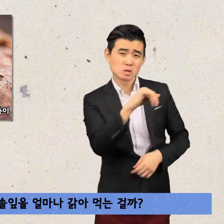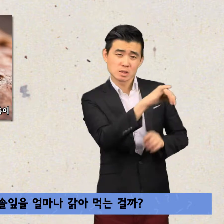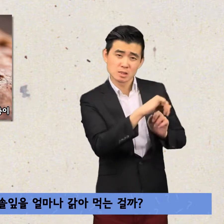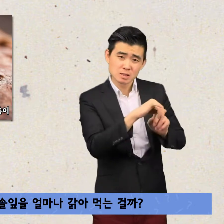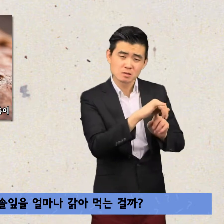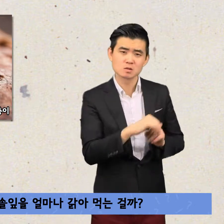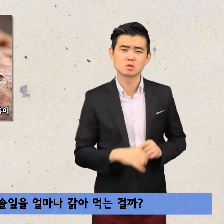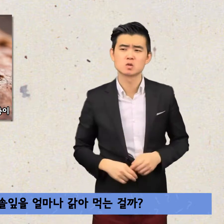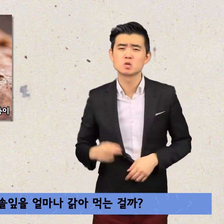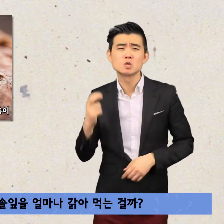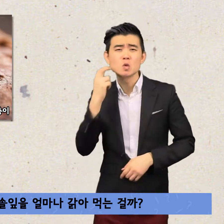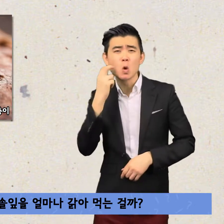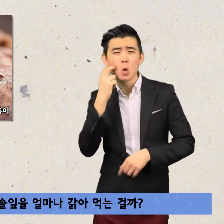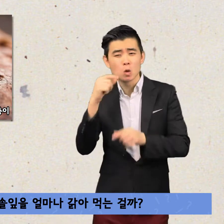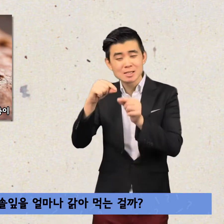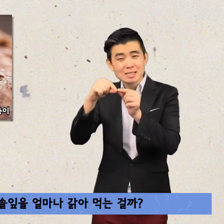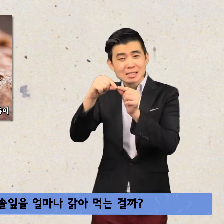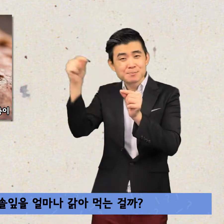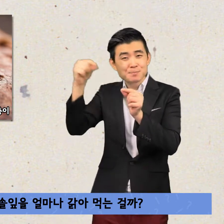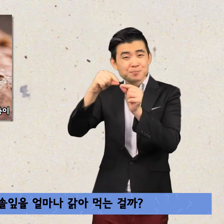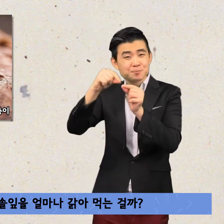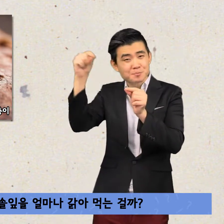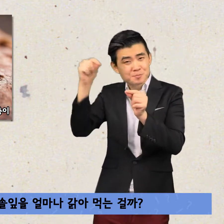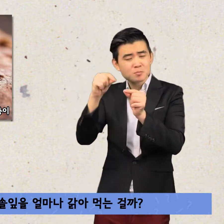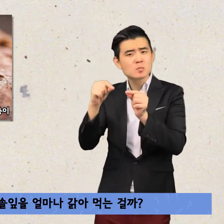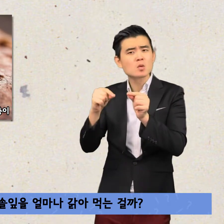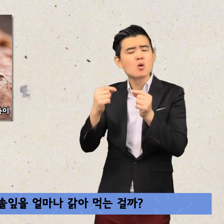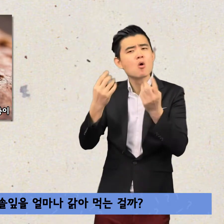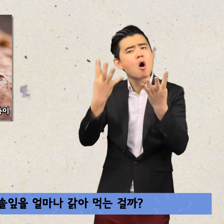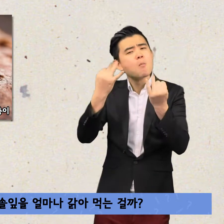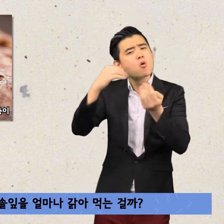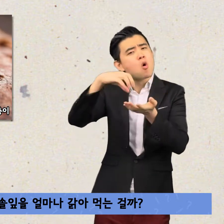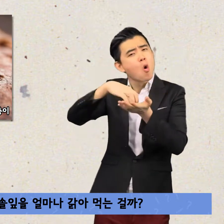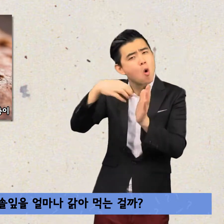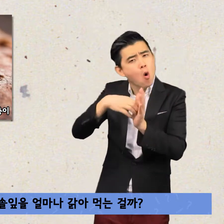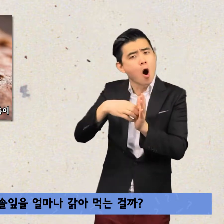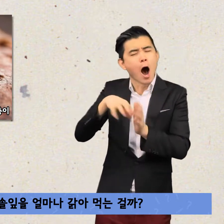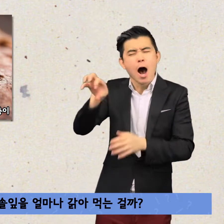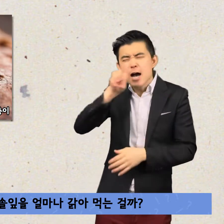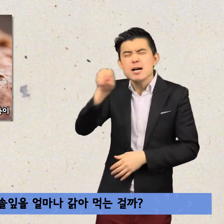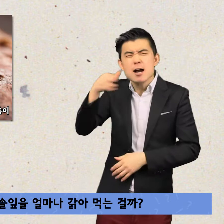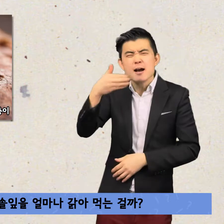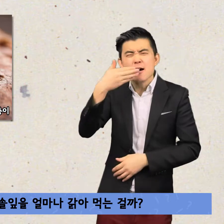도대체 송충이는 솔잎을 얼마나 갉아먹는 걸까?